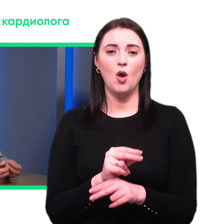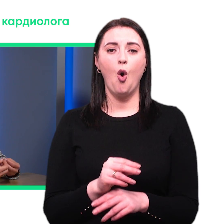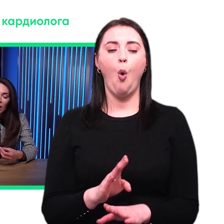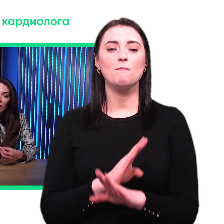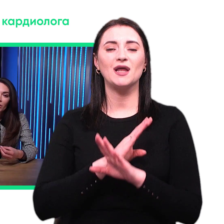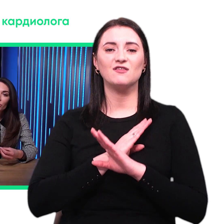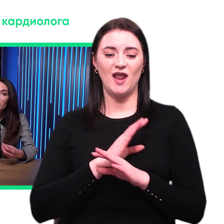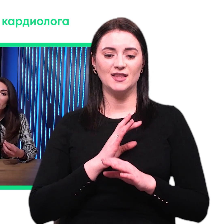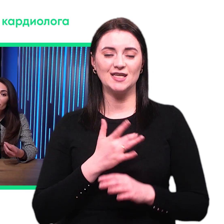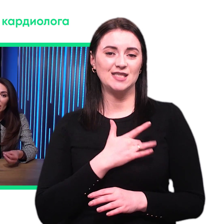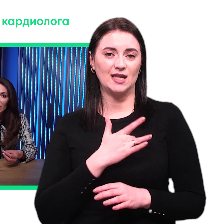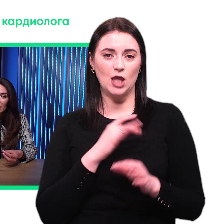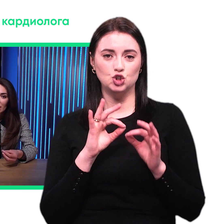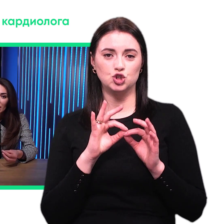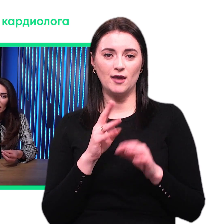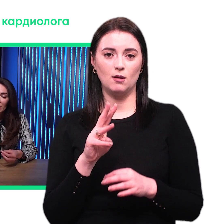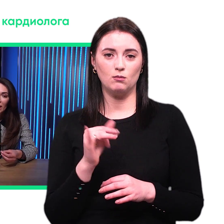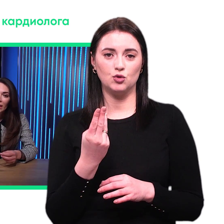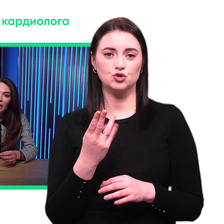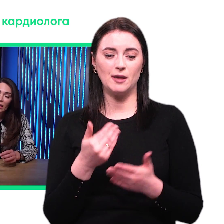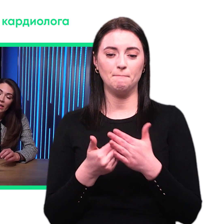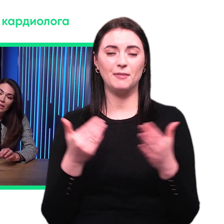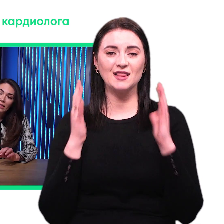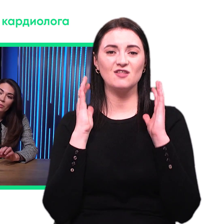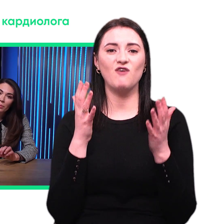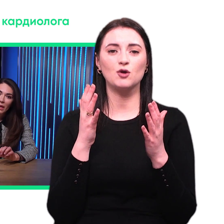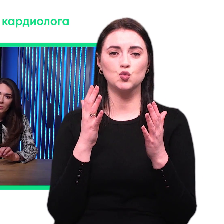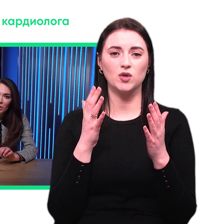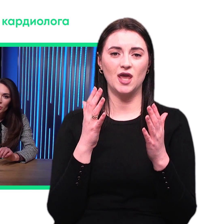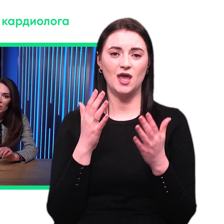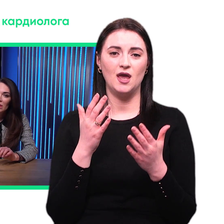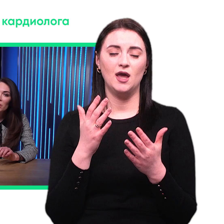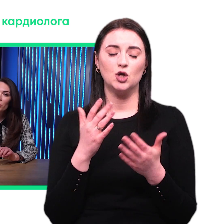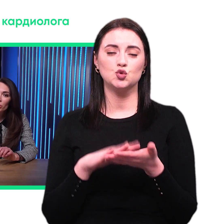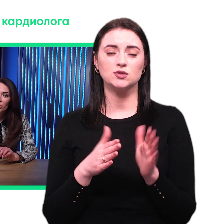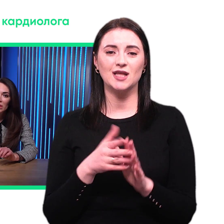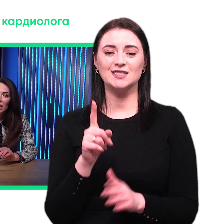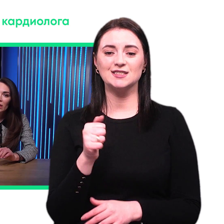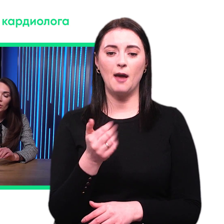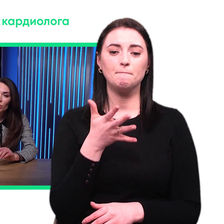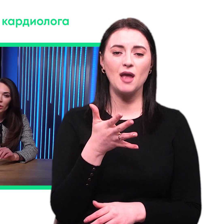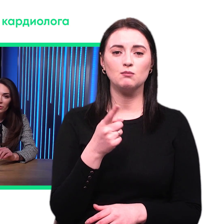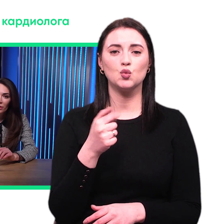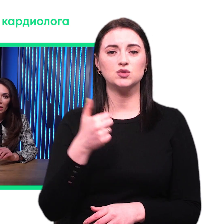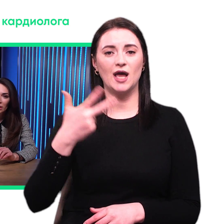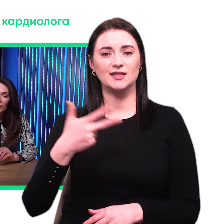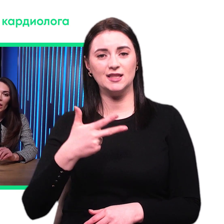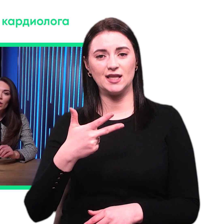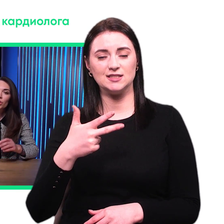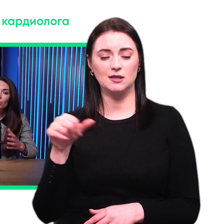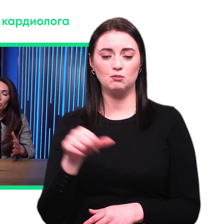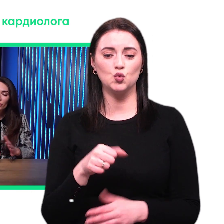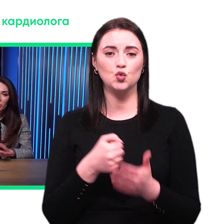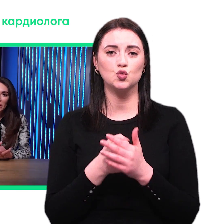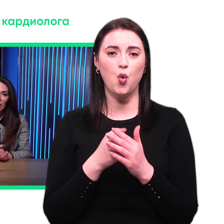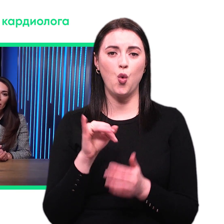мышцы. Так вот, прединфарктное состояние – это за 5 минут, за полчаса до инфаркта.